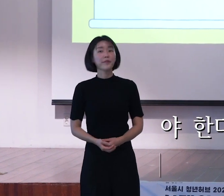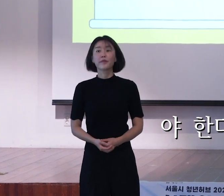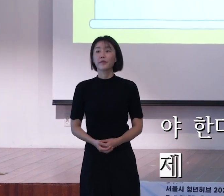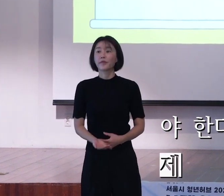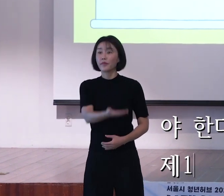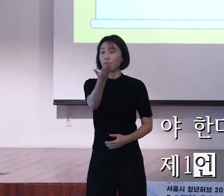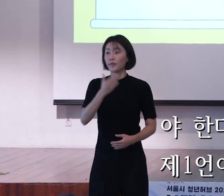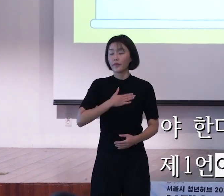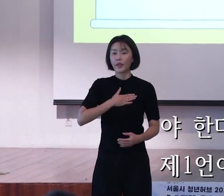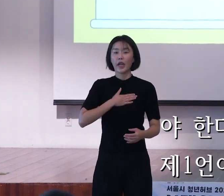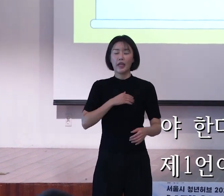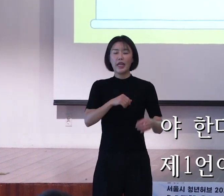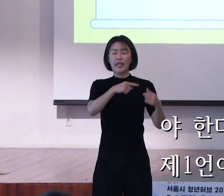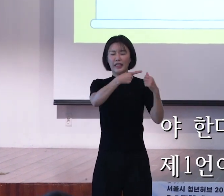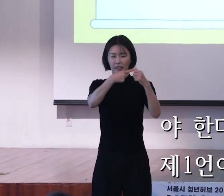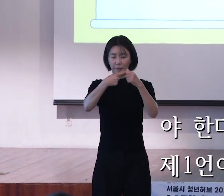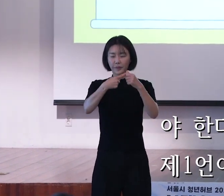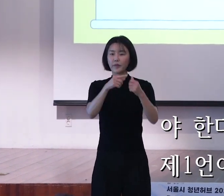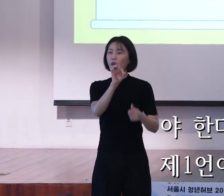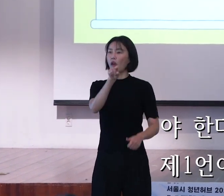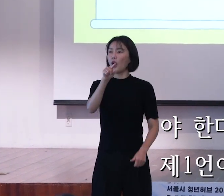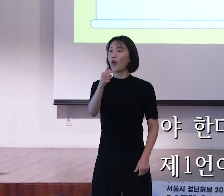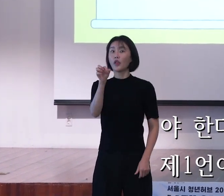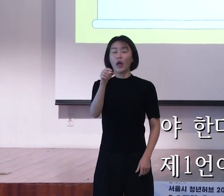제1 언어로 사용하는